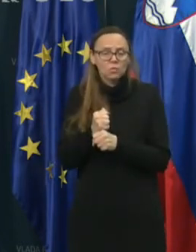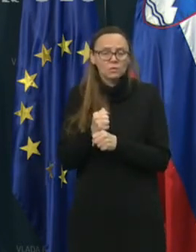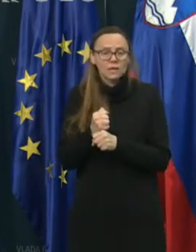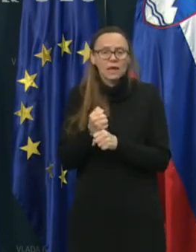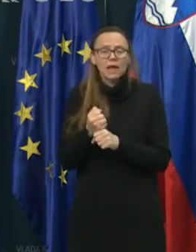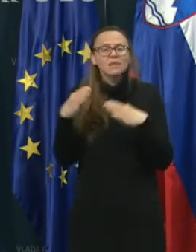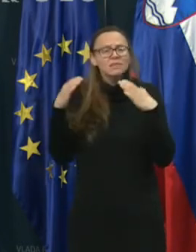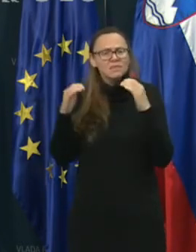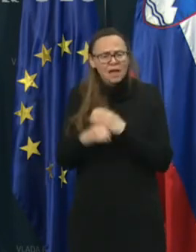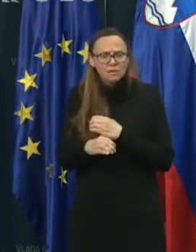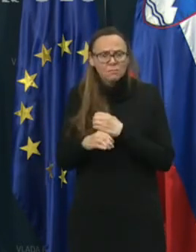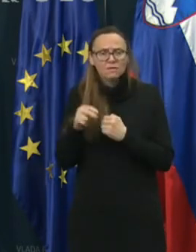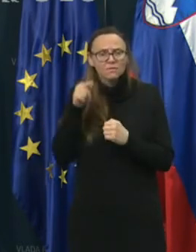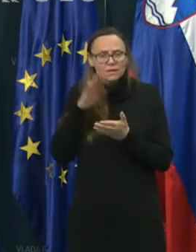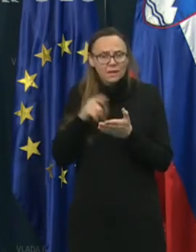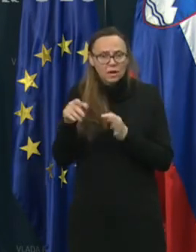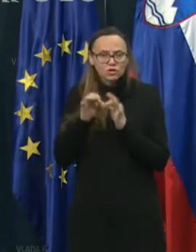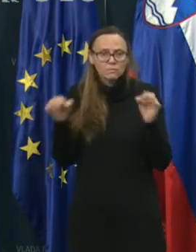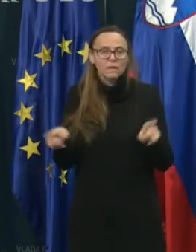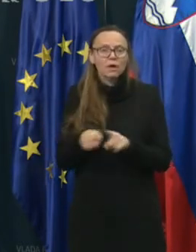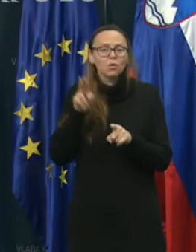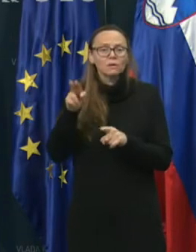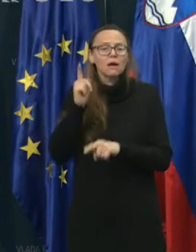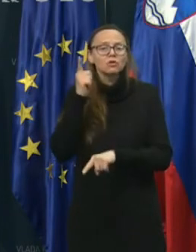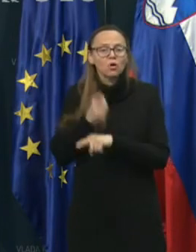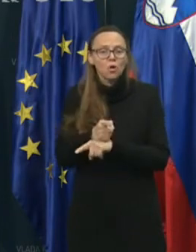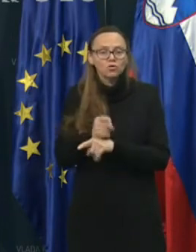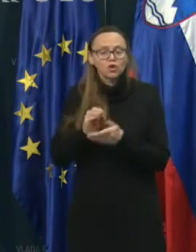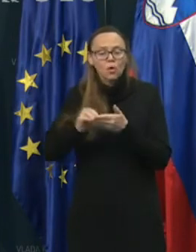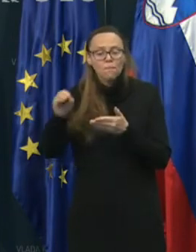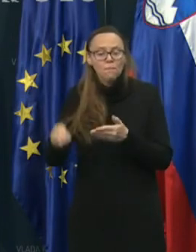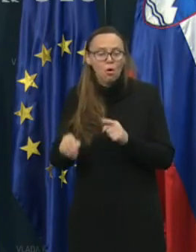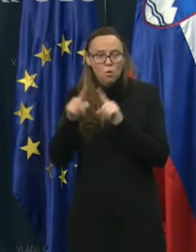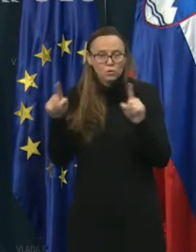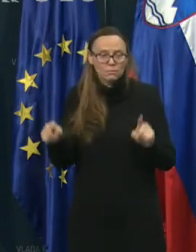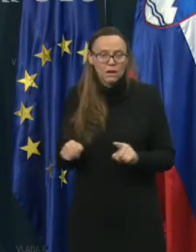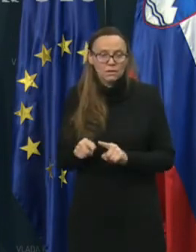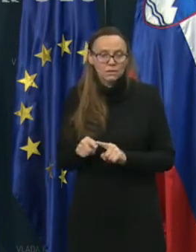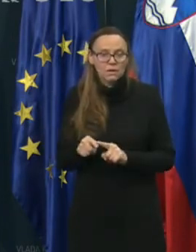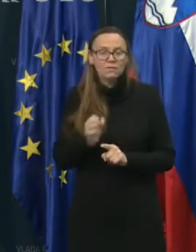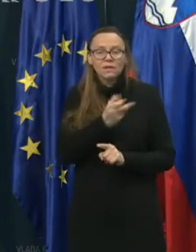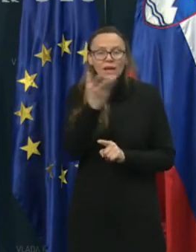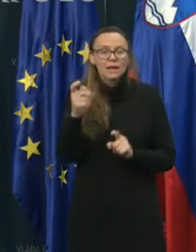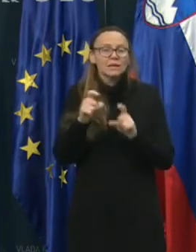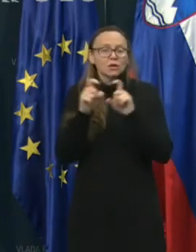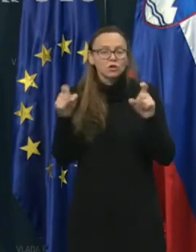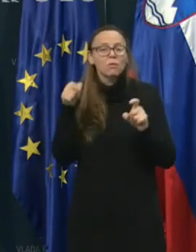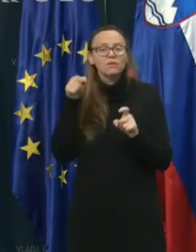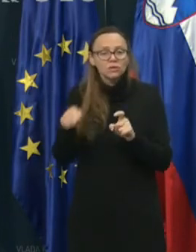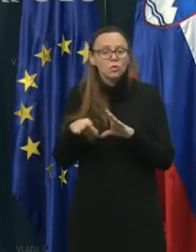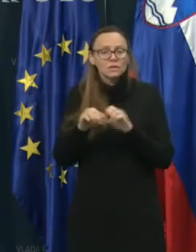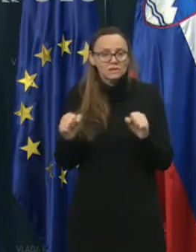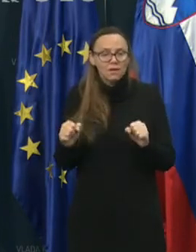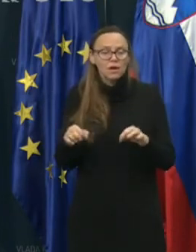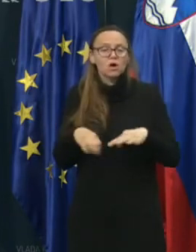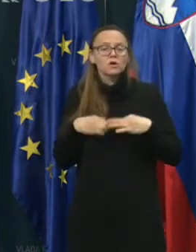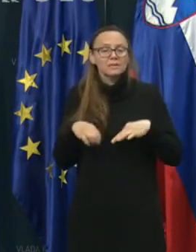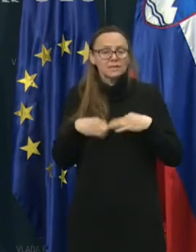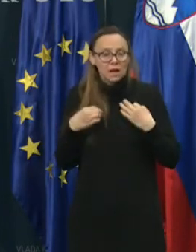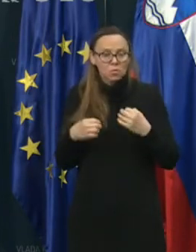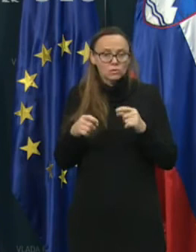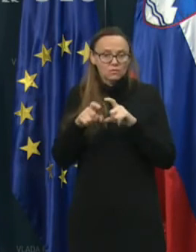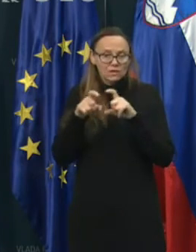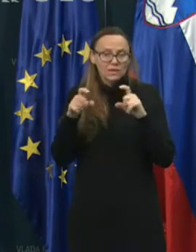v tolikšni meri, kot imajo določeno po pogodbah. V nekaterih domovih to izvajajo zdravstveni